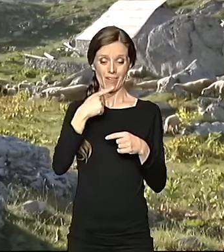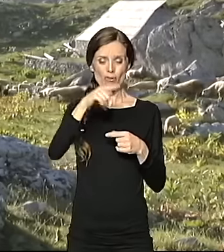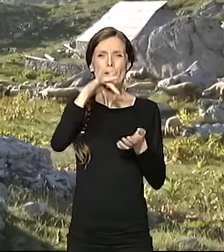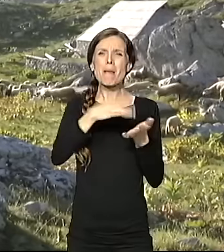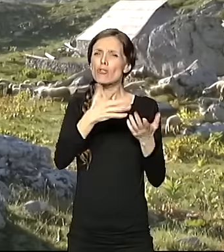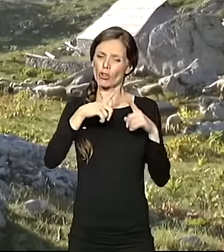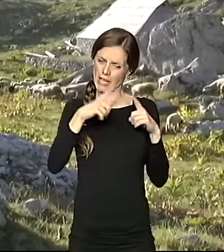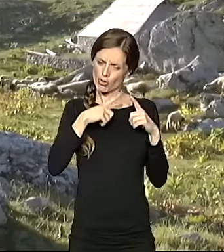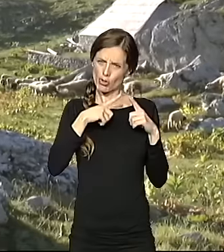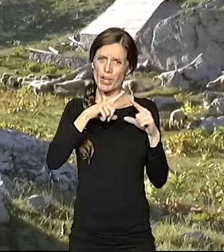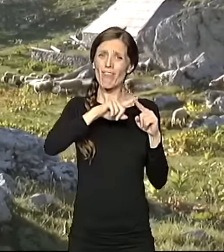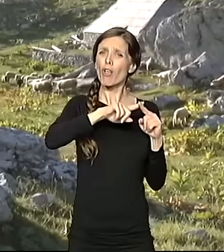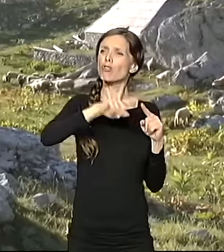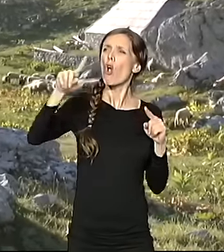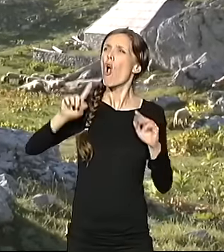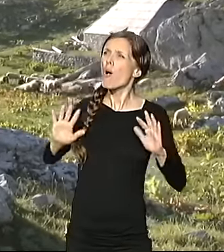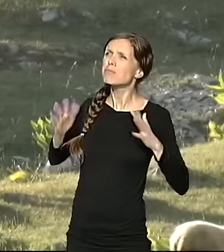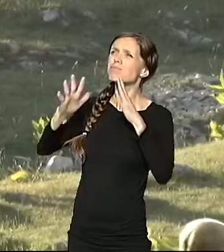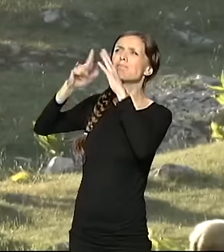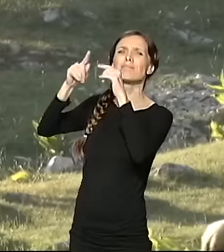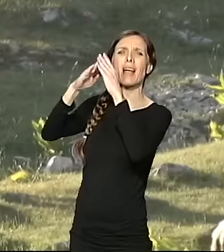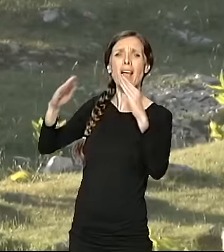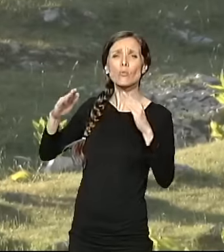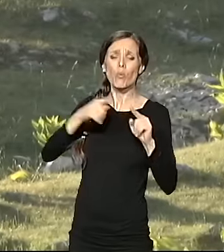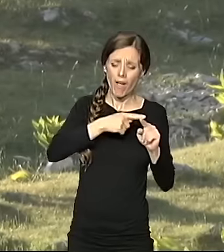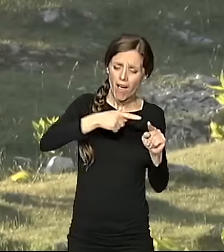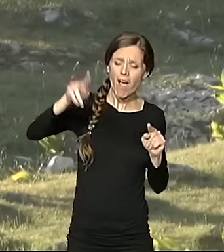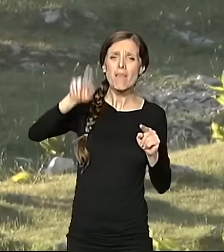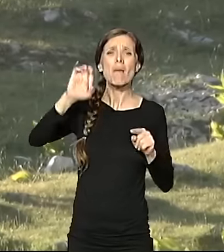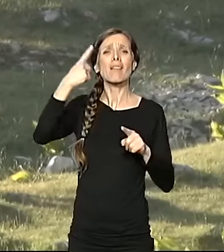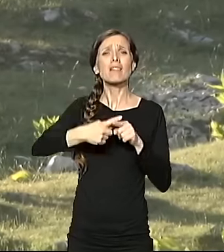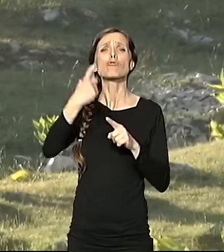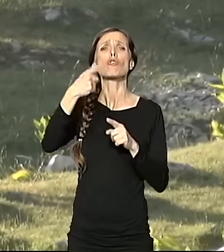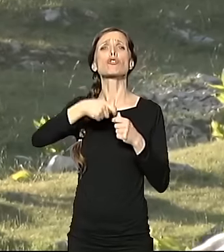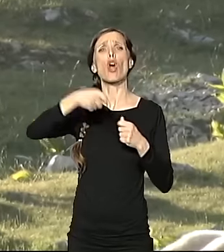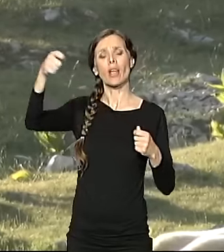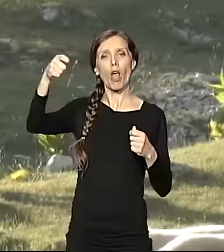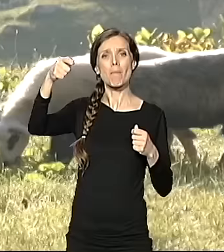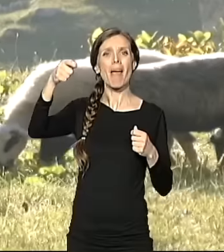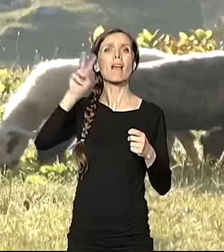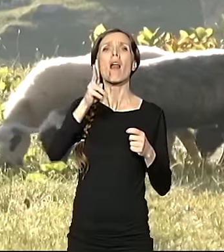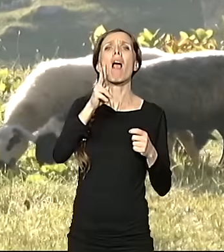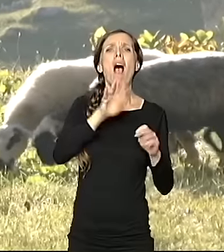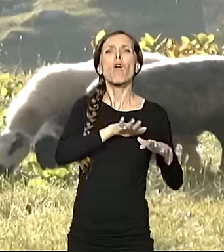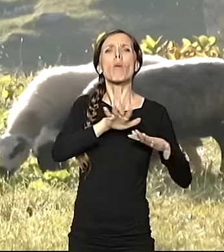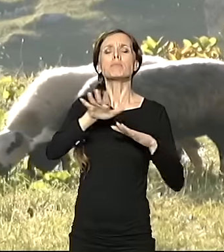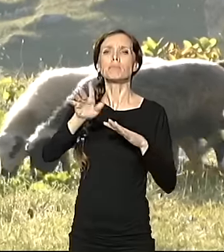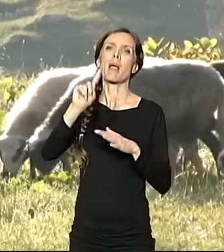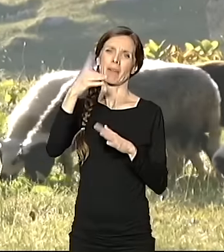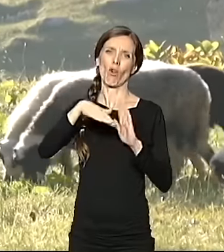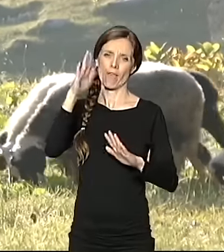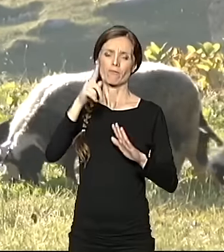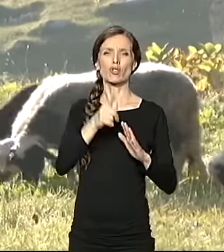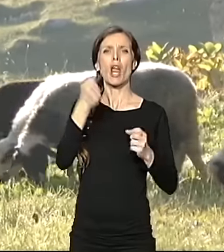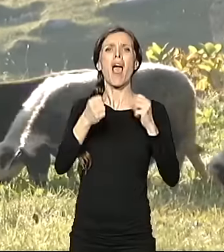isteruju stoku, ima tačno 100 km. Najveći deo tog puta stoka i porodica Komar prelaze kamionom kada se